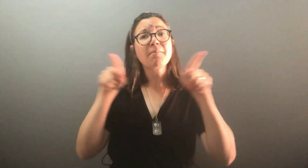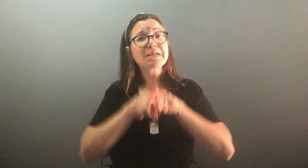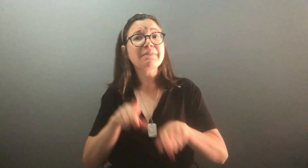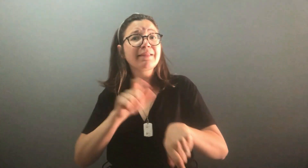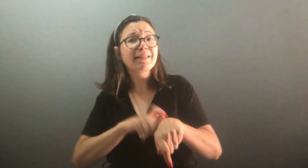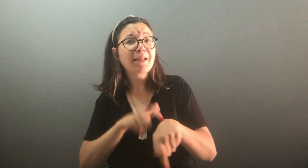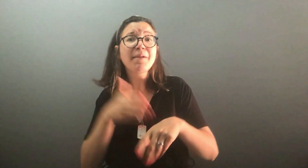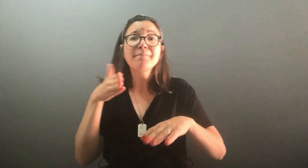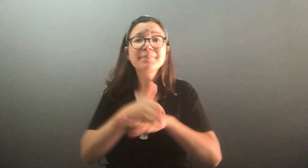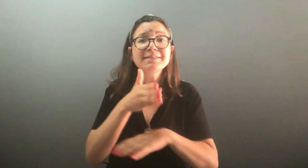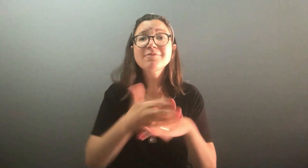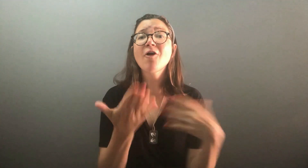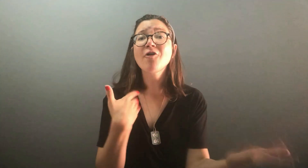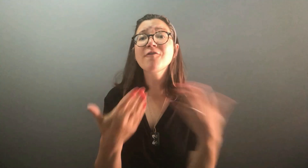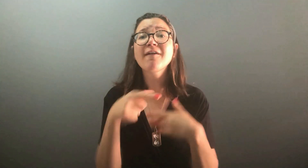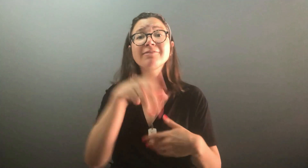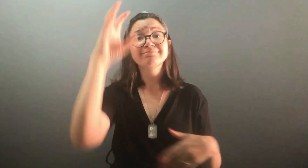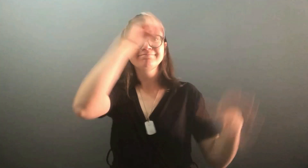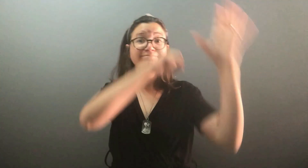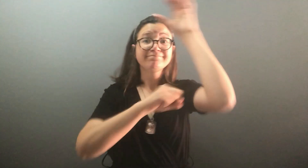ludicamente desse processo junto com a criança.